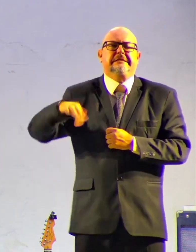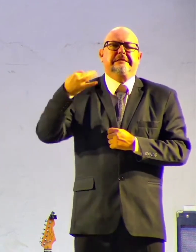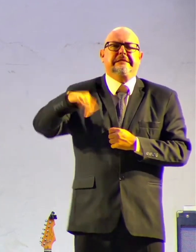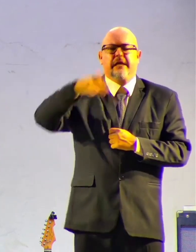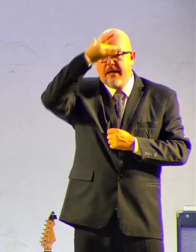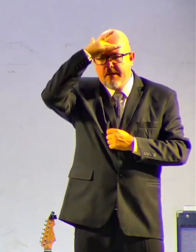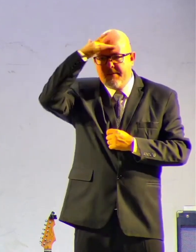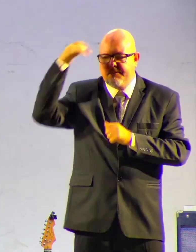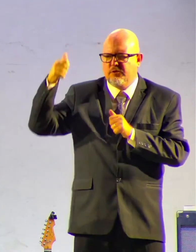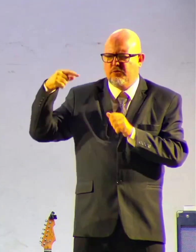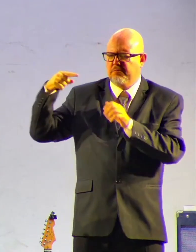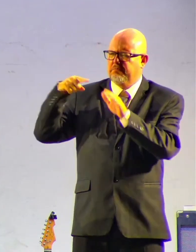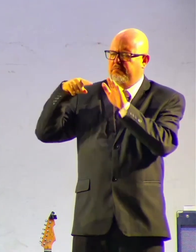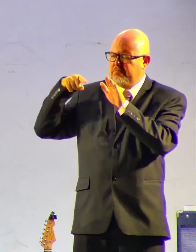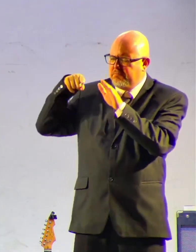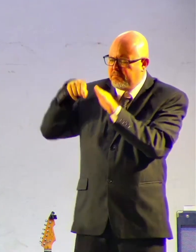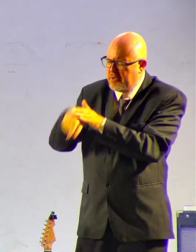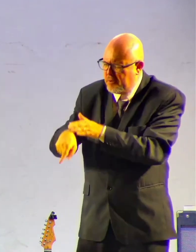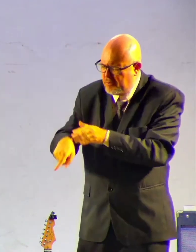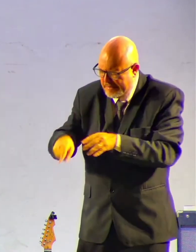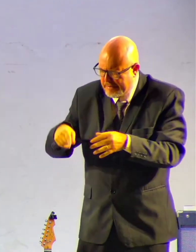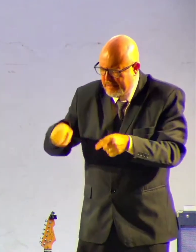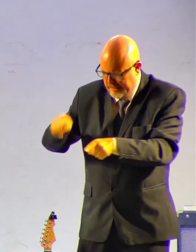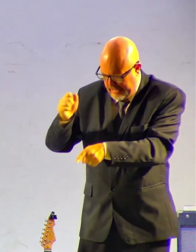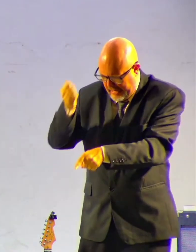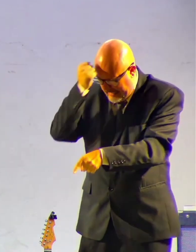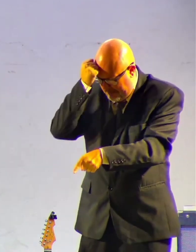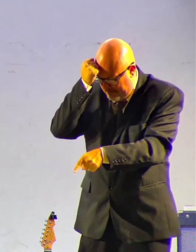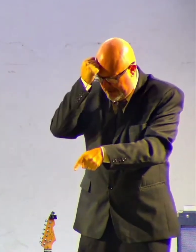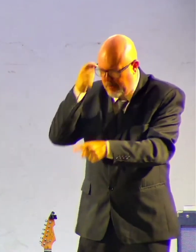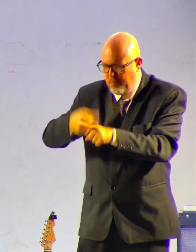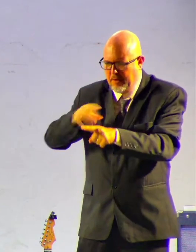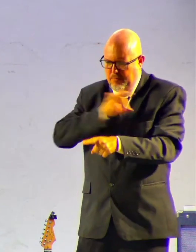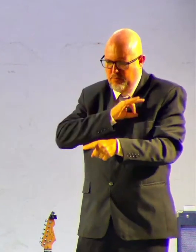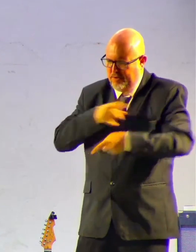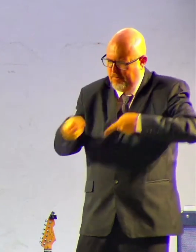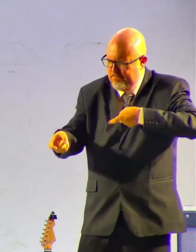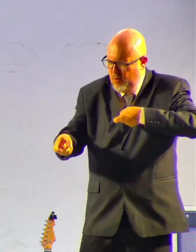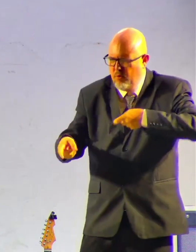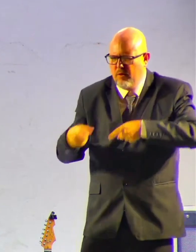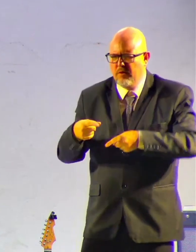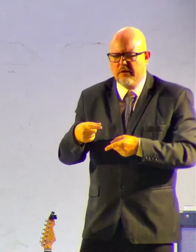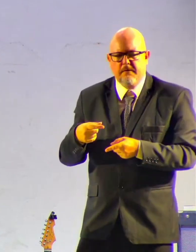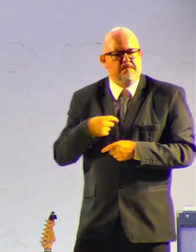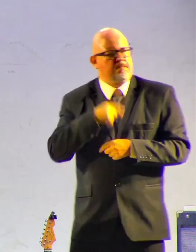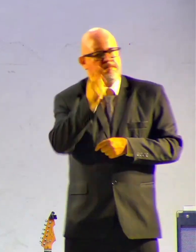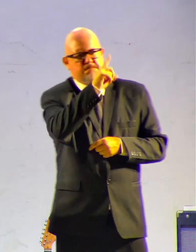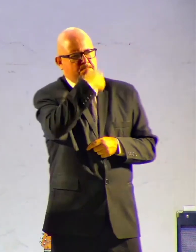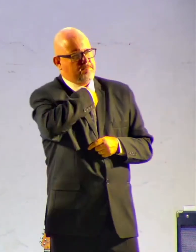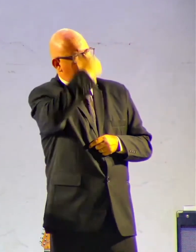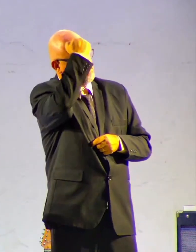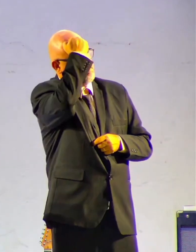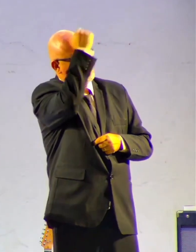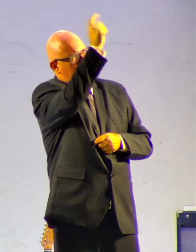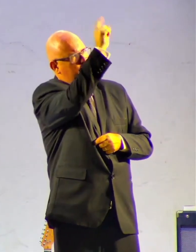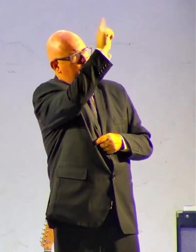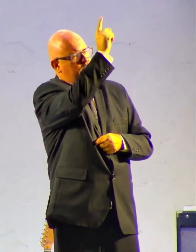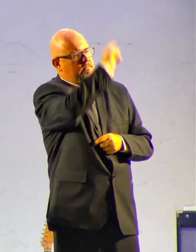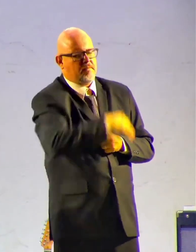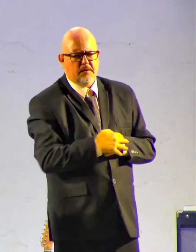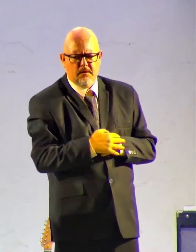alguém se aproxima e pergunta: "Você está arrependido, jovem?" Ele respondeu: "Não, eu não estou